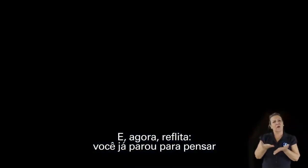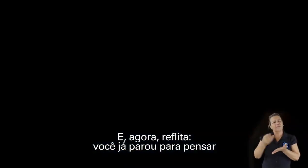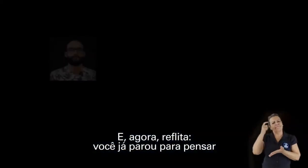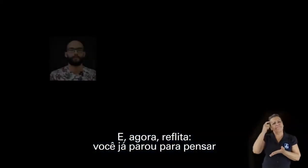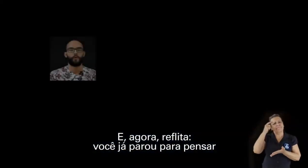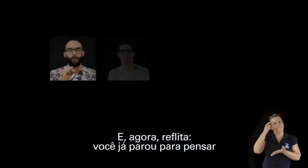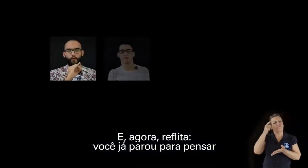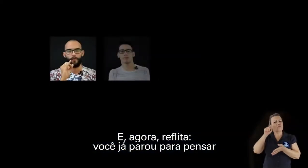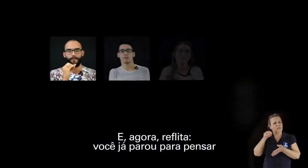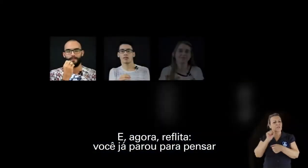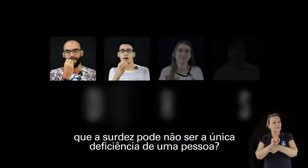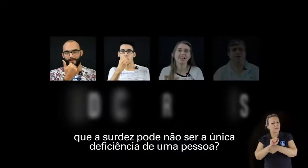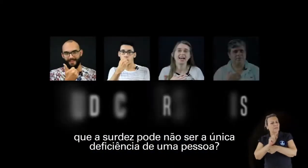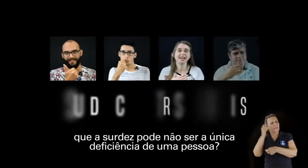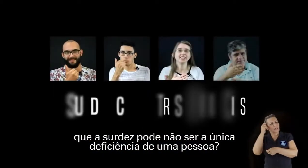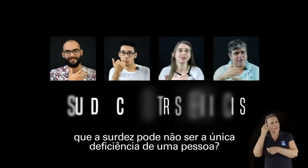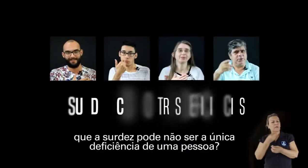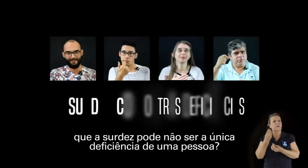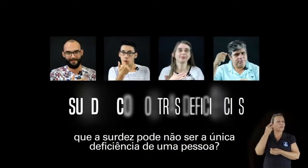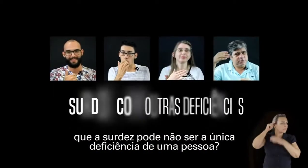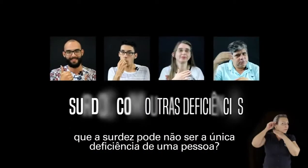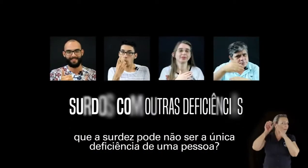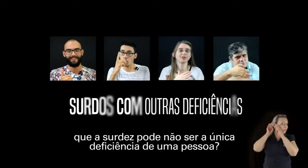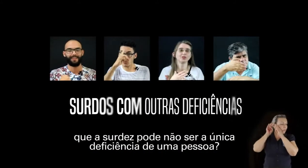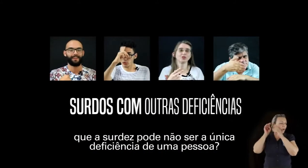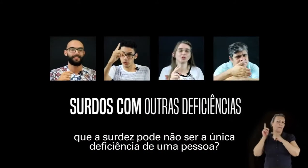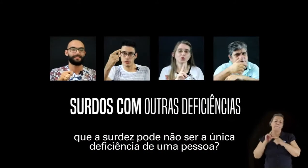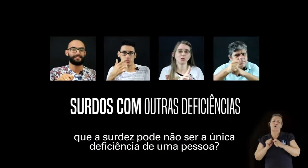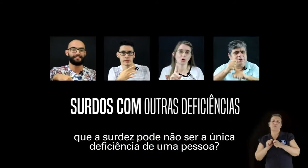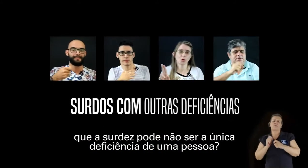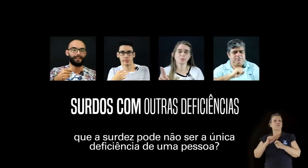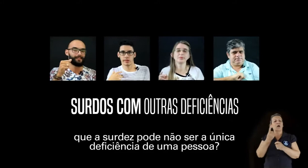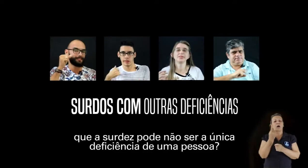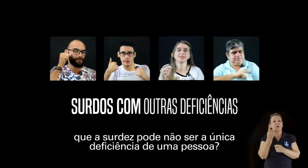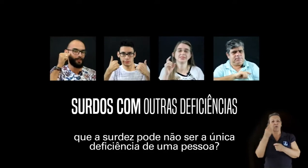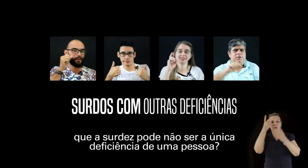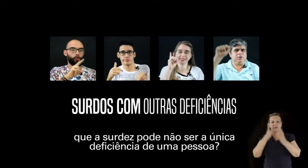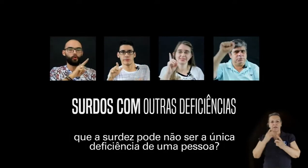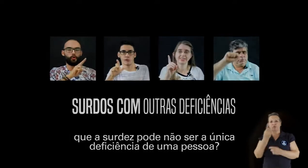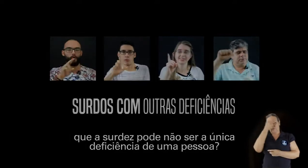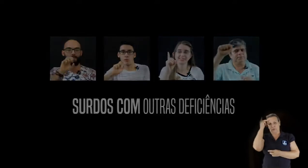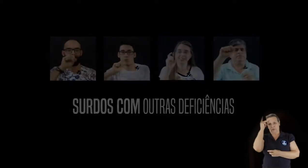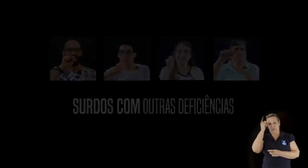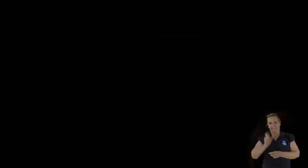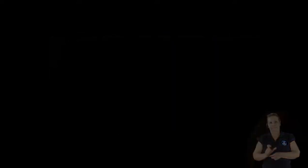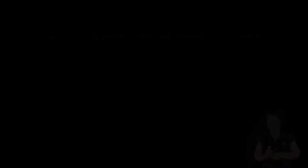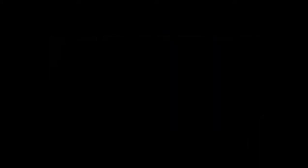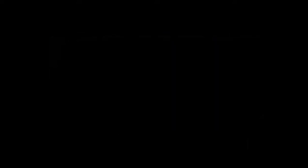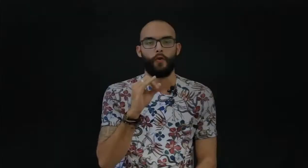reflita, você já parou para pensar que a surdez pode não ser a única deficiência de uma pessoa?